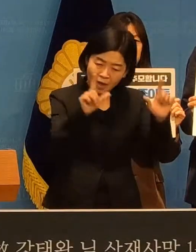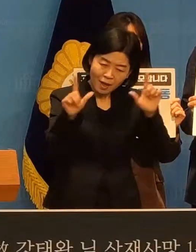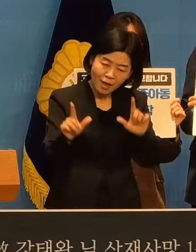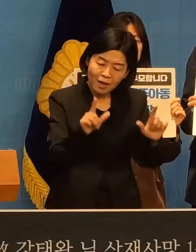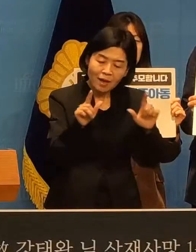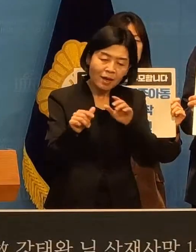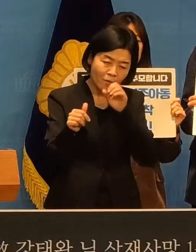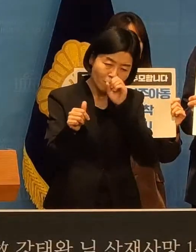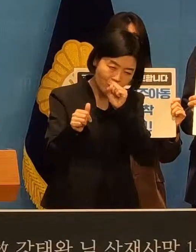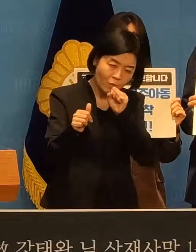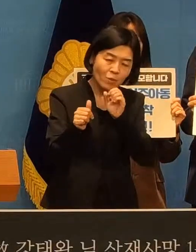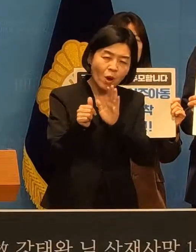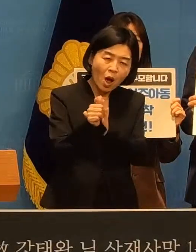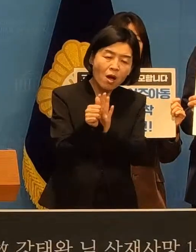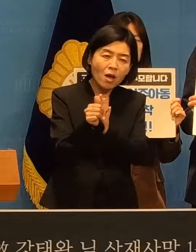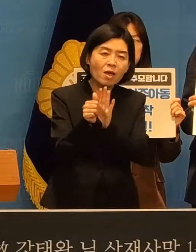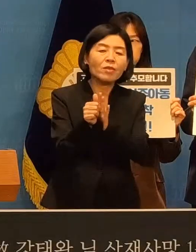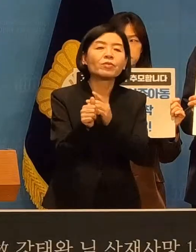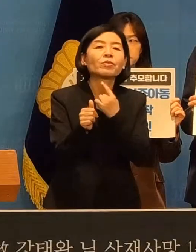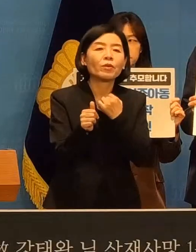지지해온 조력자이십니다.